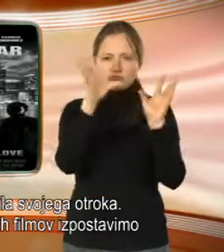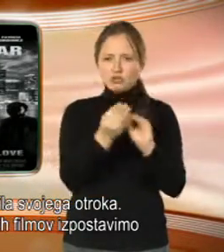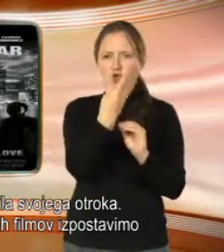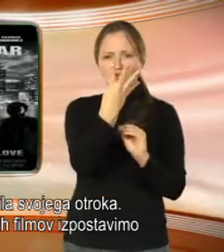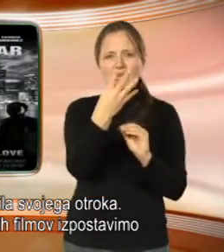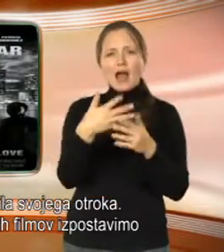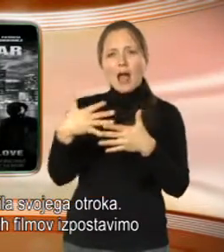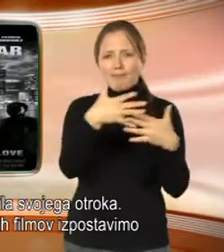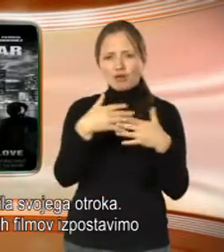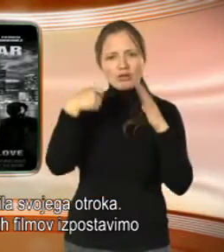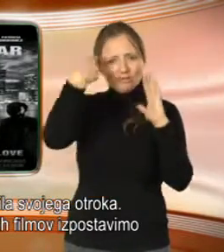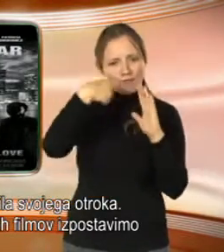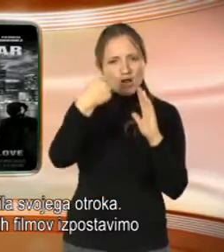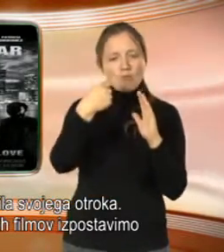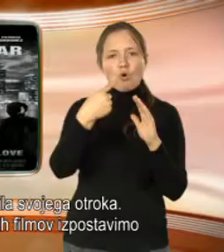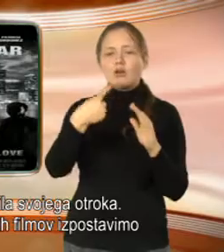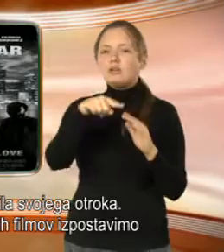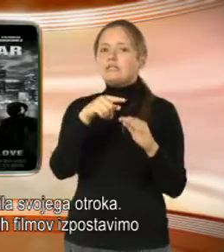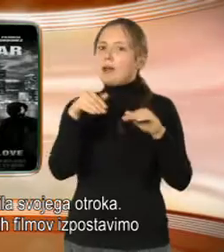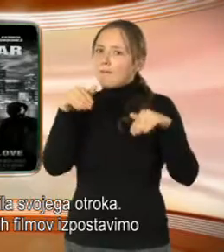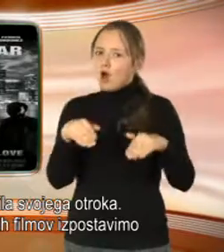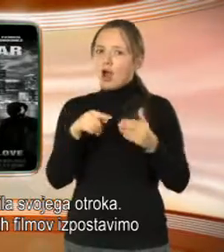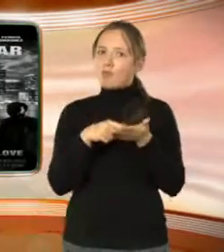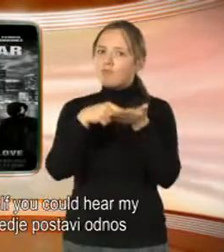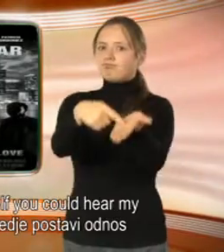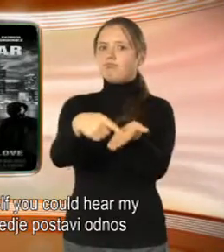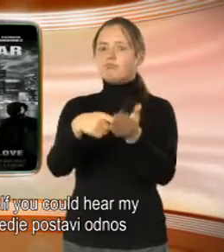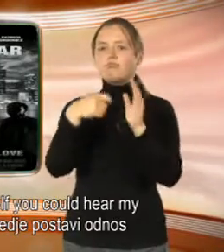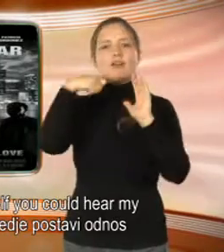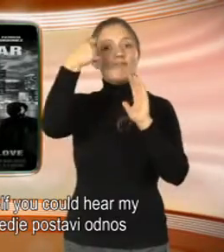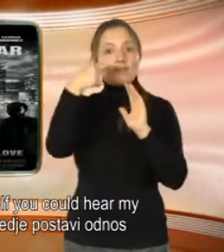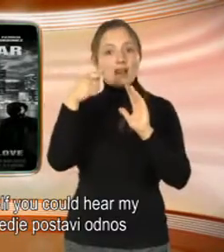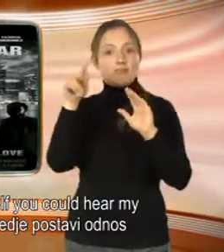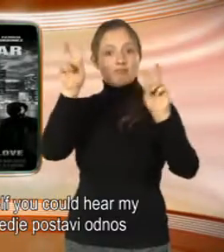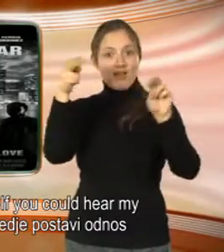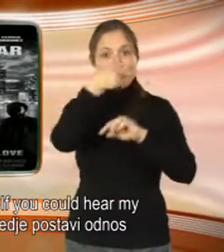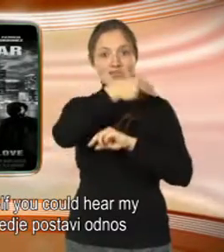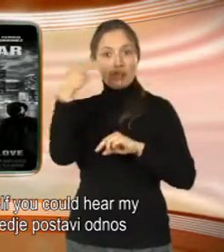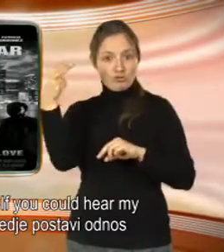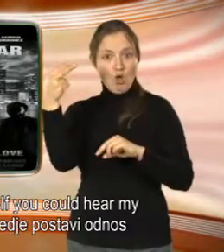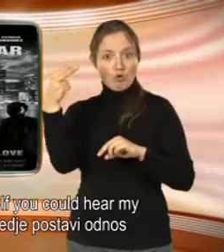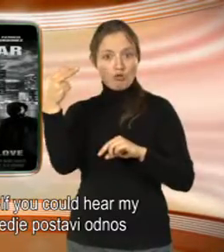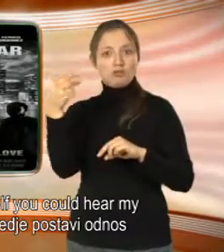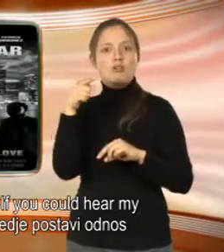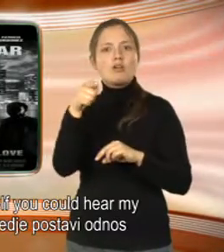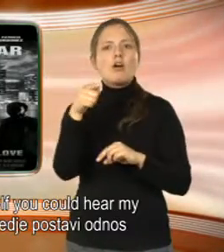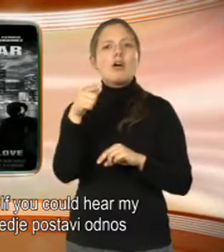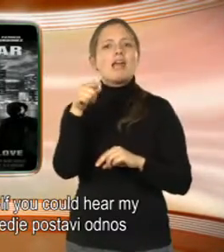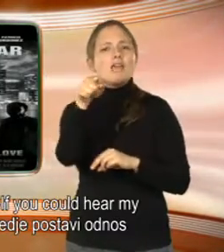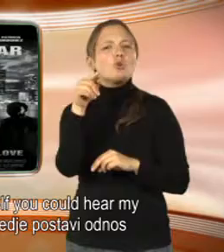Od 4 ameriških filmov izpostavimo film z naslovom If You Could Hear My Tune, ki v ospredje postavi odnos in ljubezen